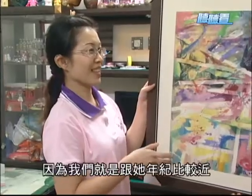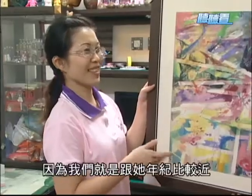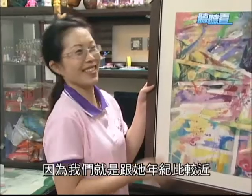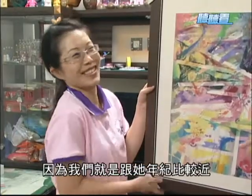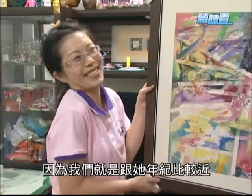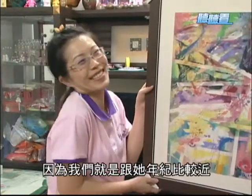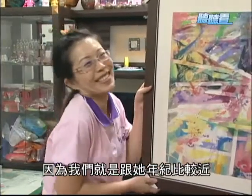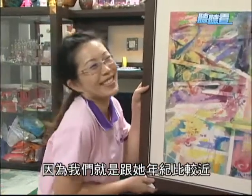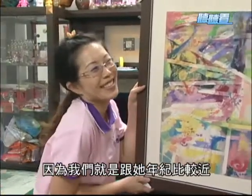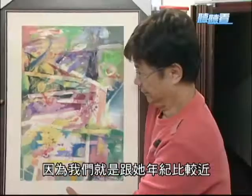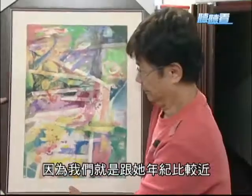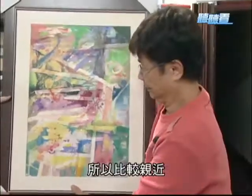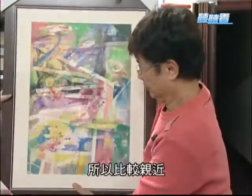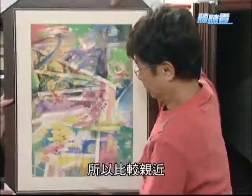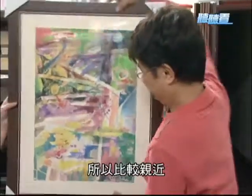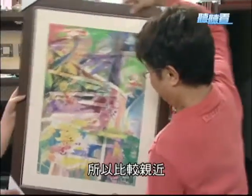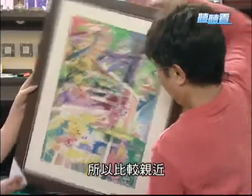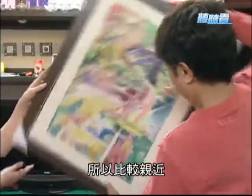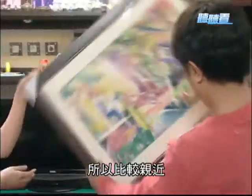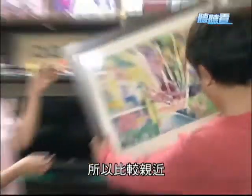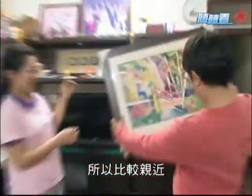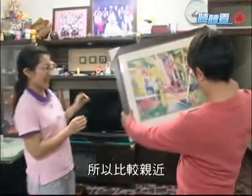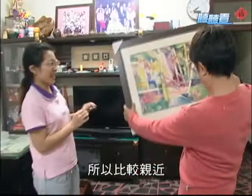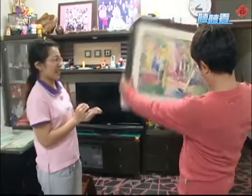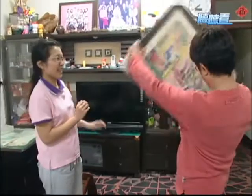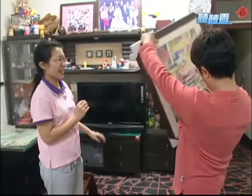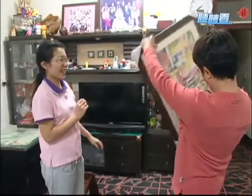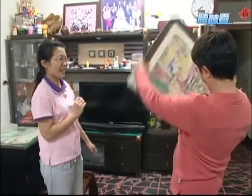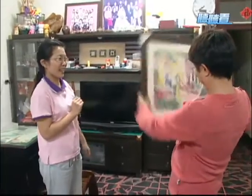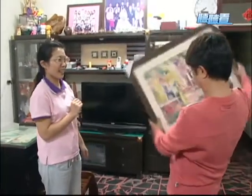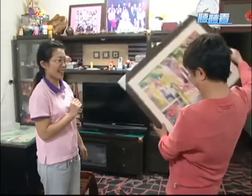年纪比较近啊，所以比较亲近。 哎，